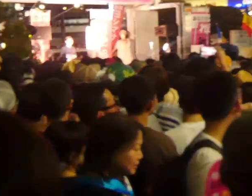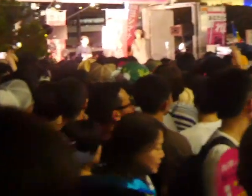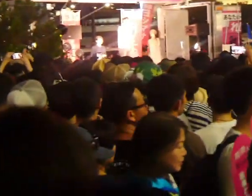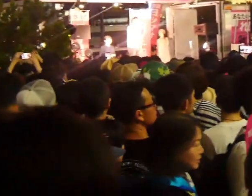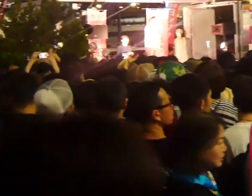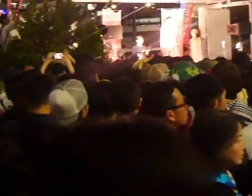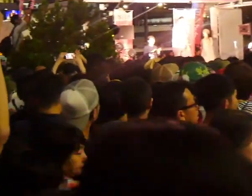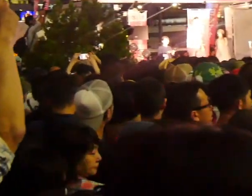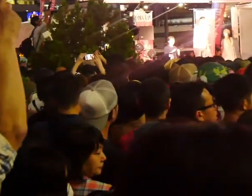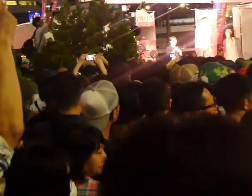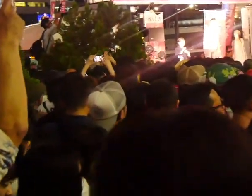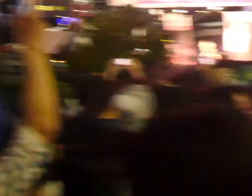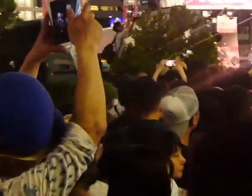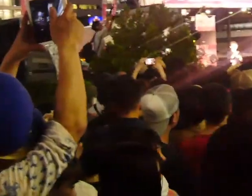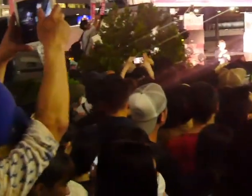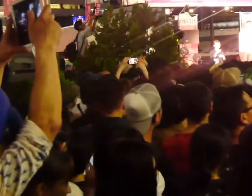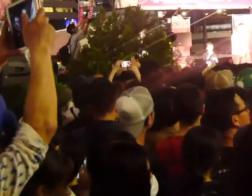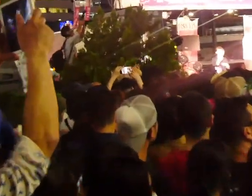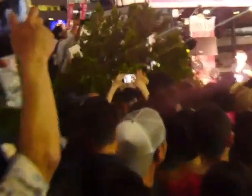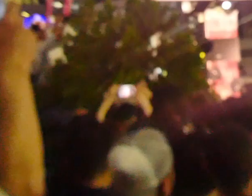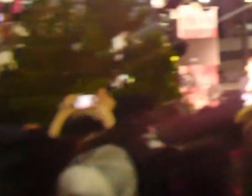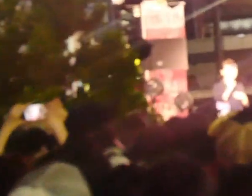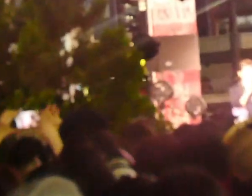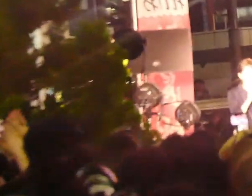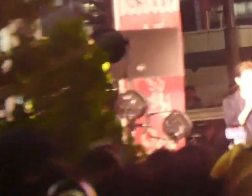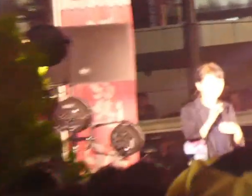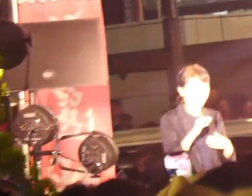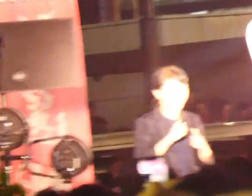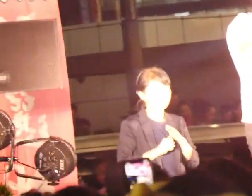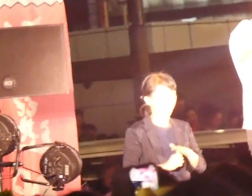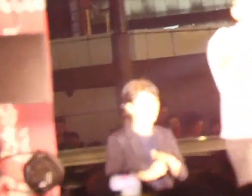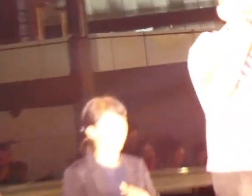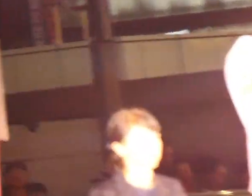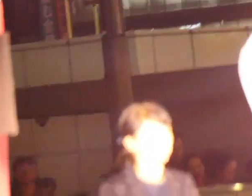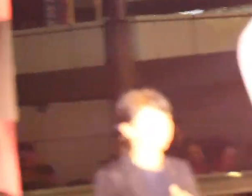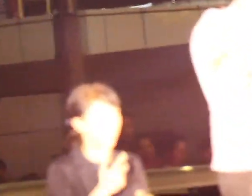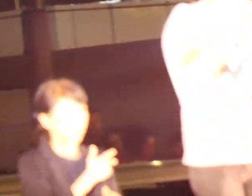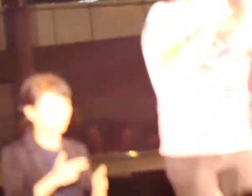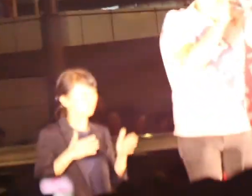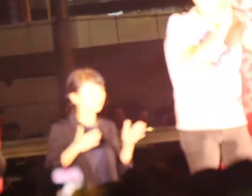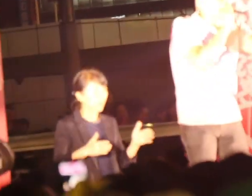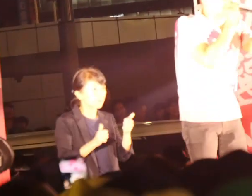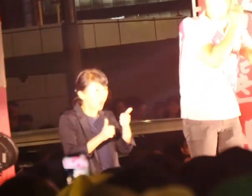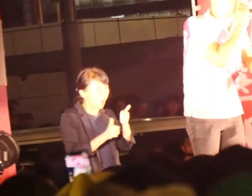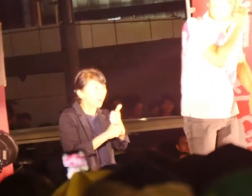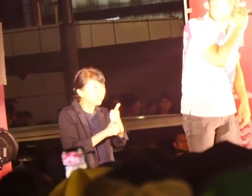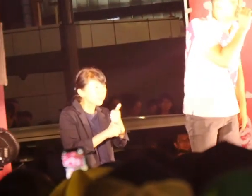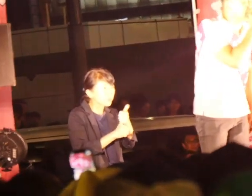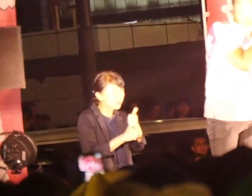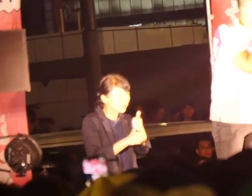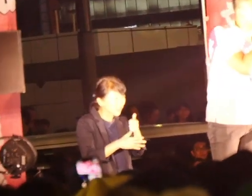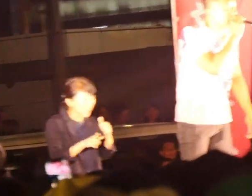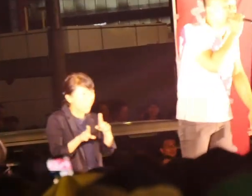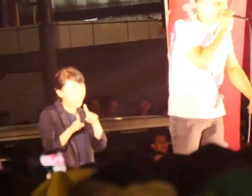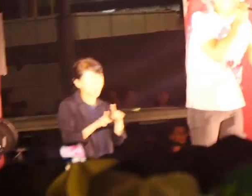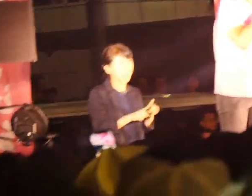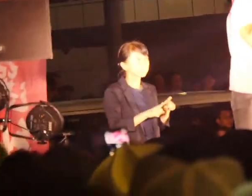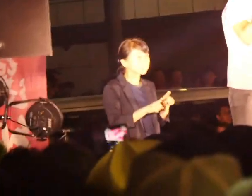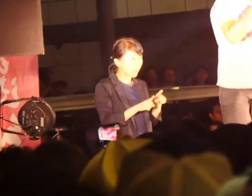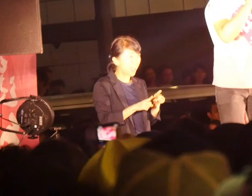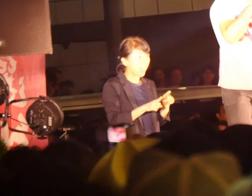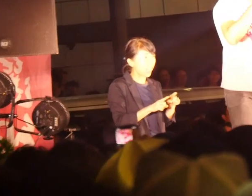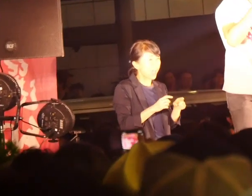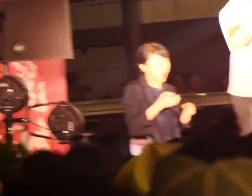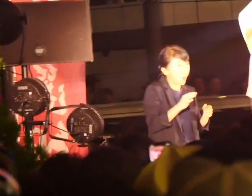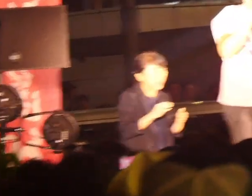今日外で食べようと思ってたけど我慢した。1週間分のおかず1品ずつ減らした。なんとか